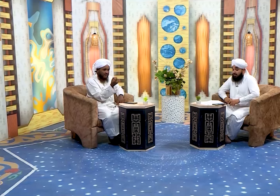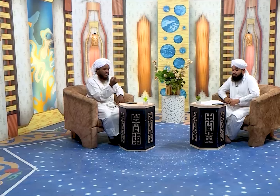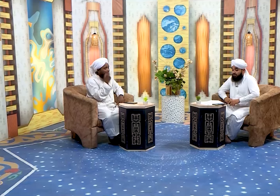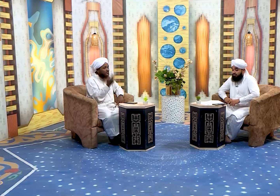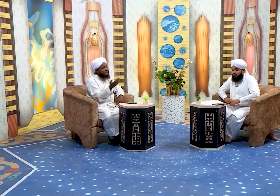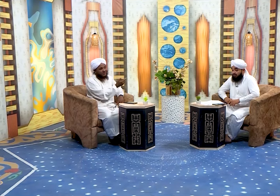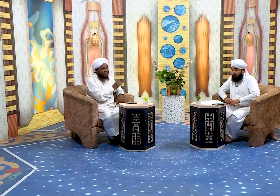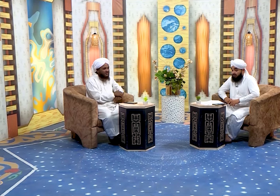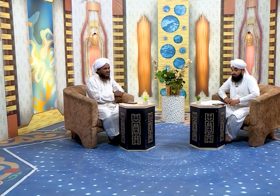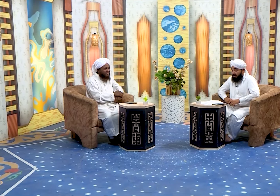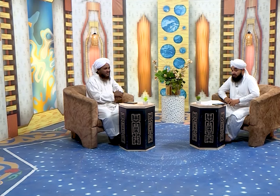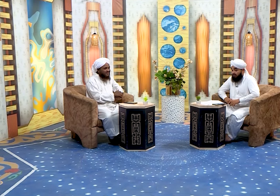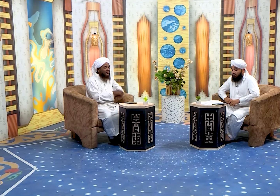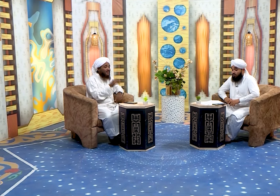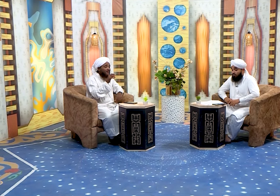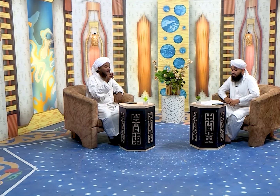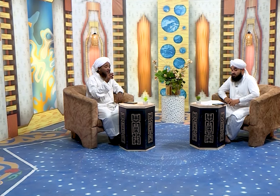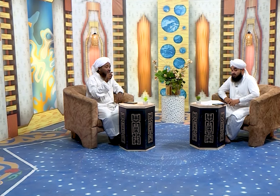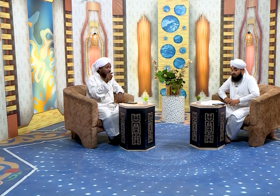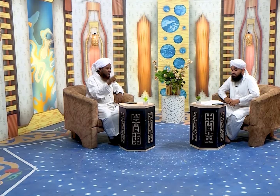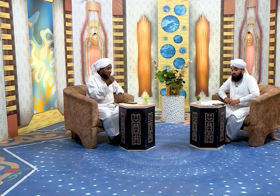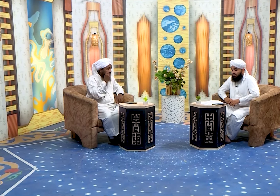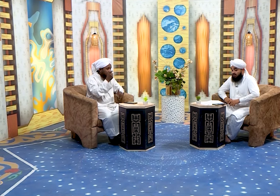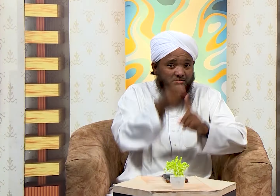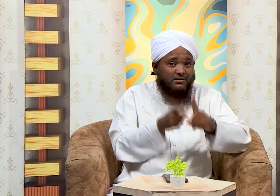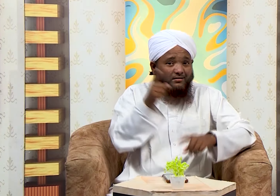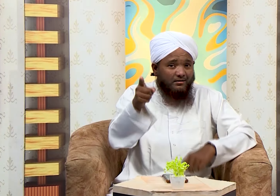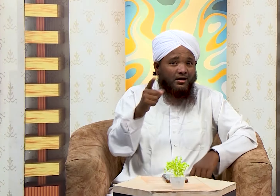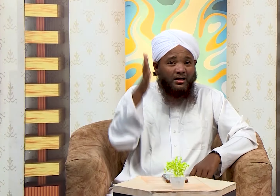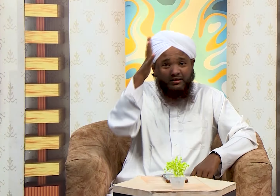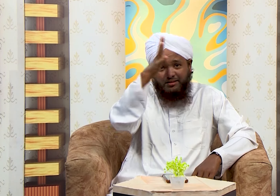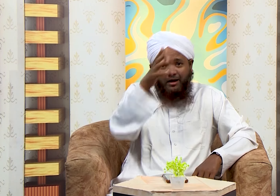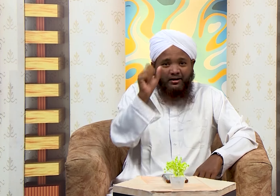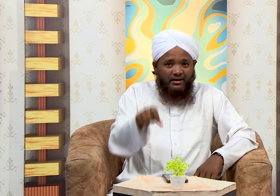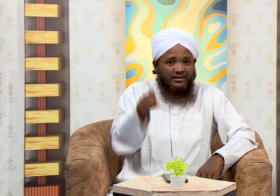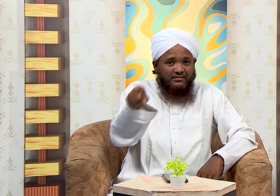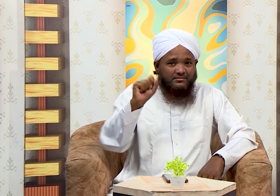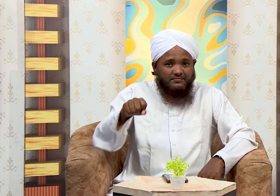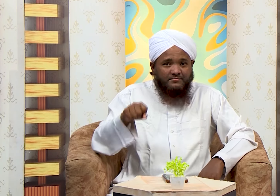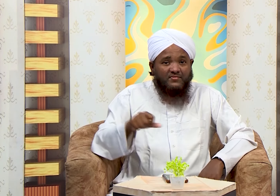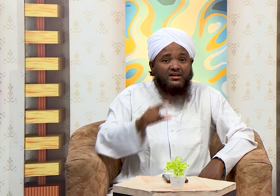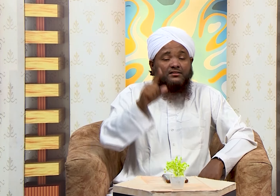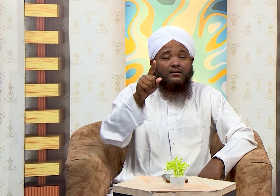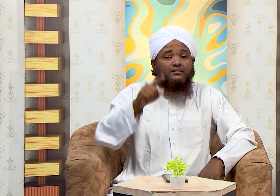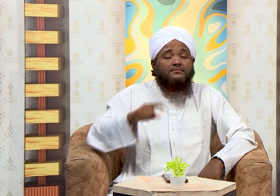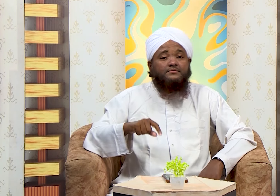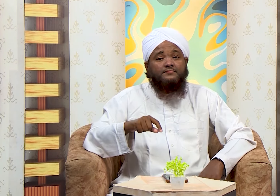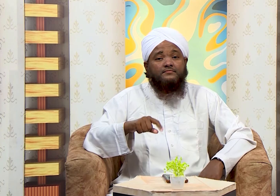اپنی بارگاہ کے باغی اور سرکش کے ساتھ کس طرح اس نے نرمی فرمائی اور جب اپنے نافرمان